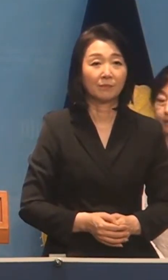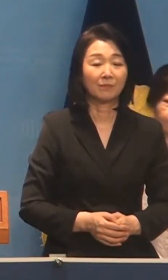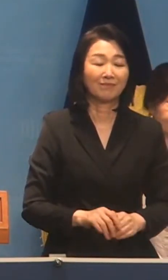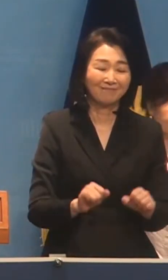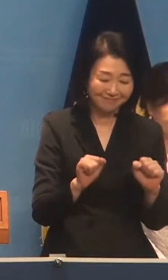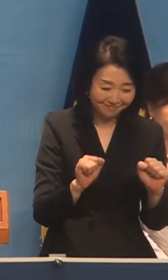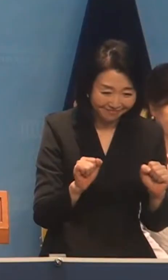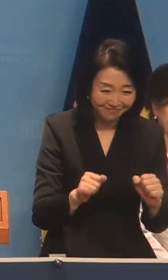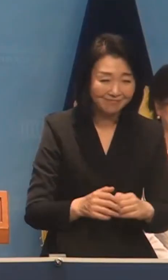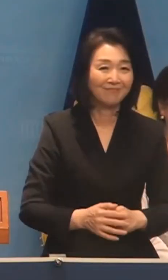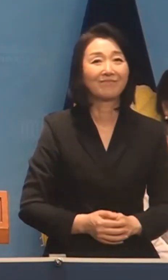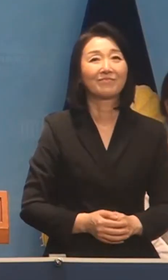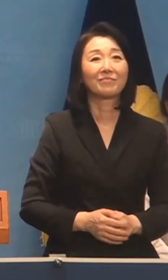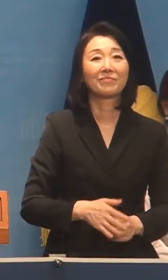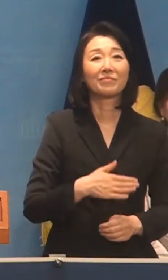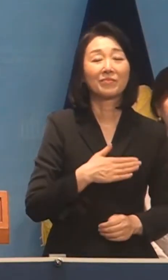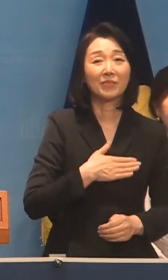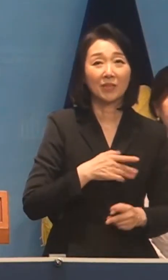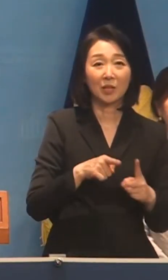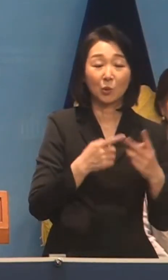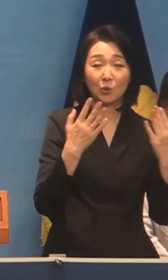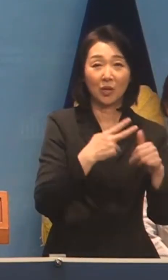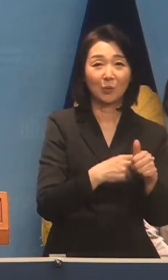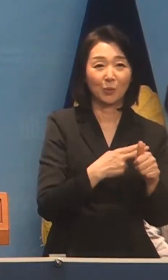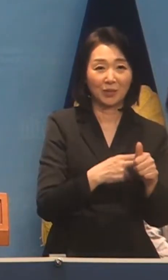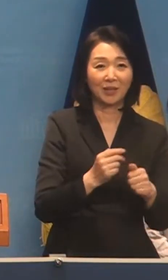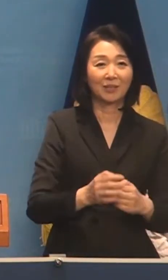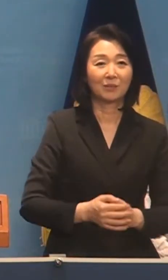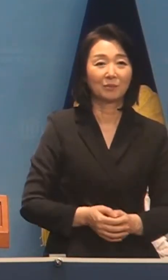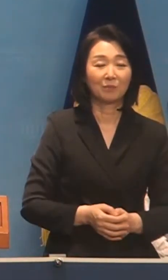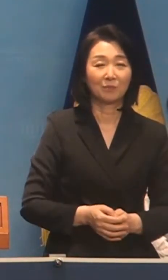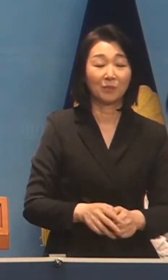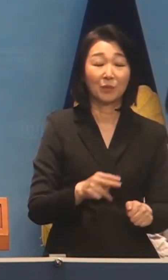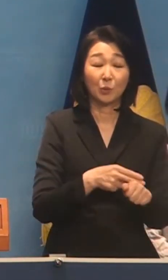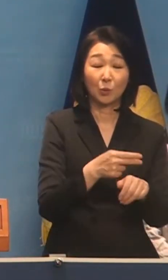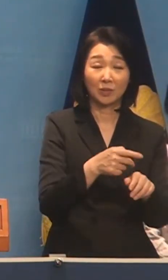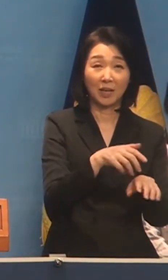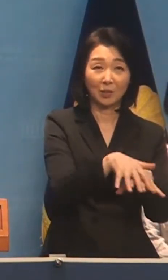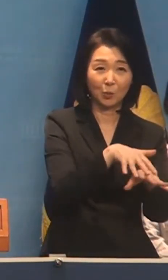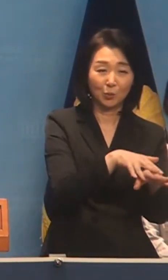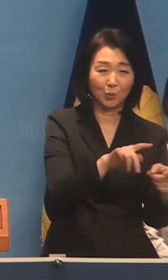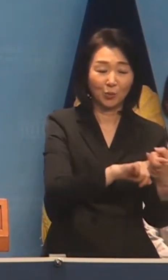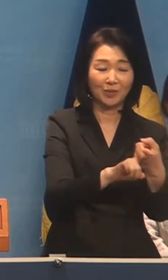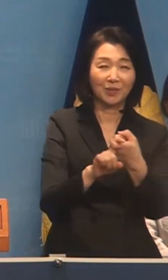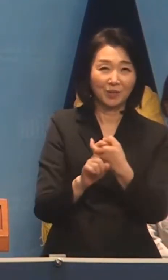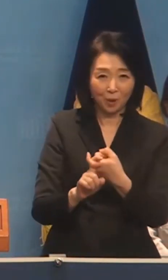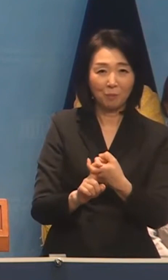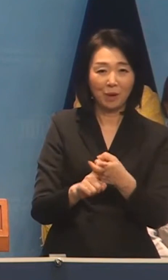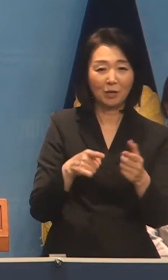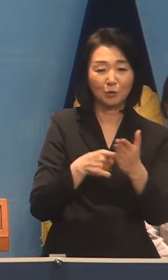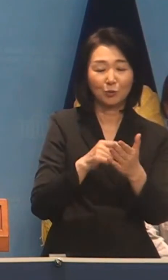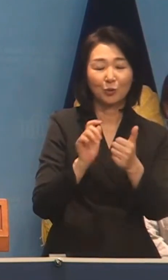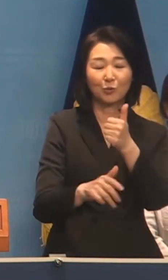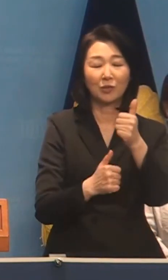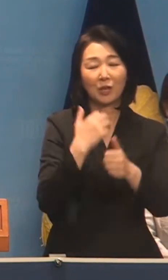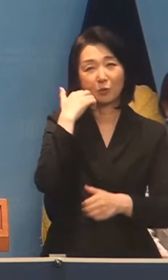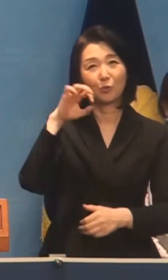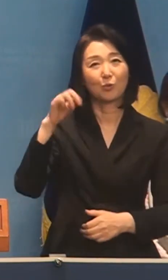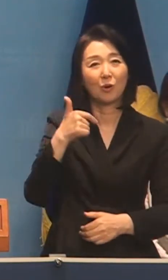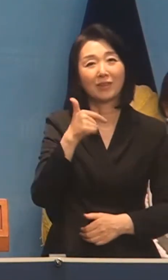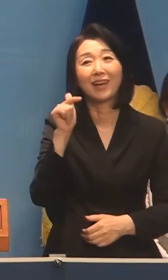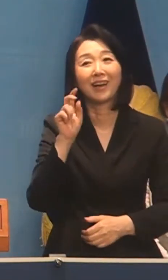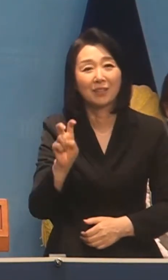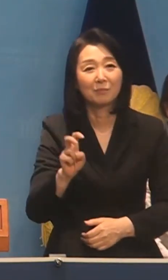네, 안녕하십니까. 저는 초등학교 교사이자 교사노조연맹 정치기본권 추진위원회 위원 원하림입니다.